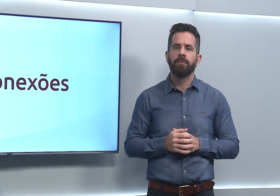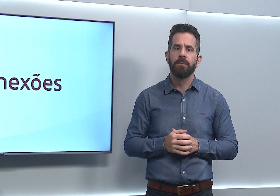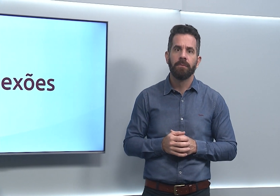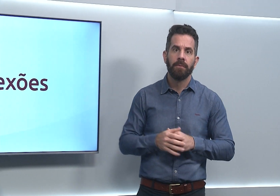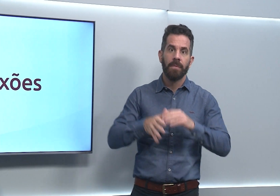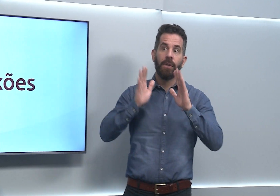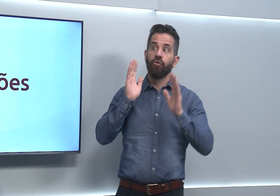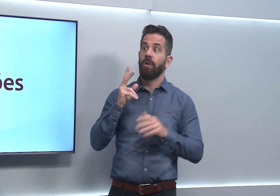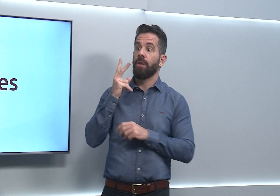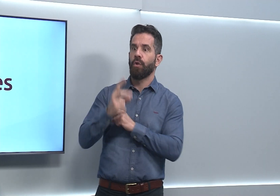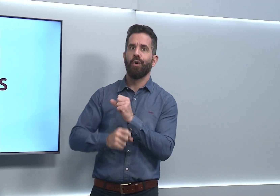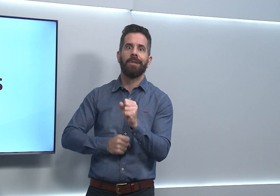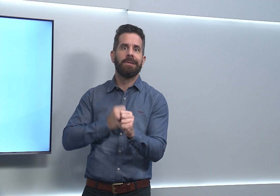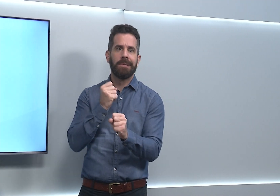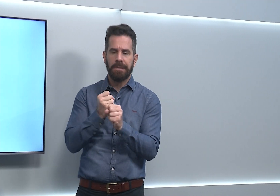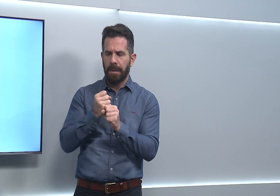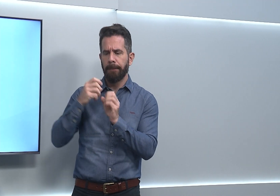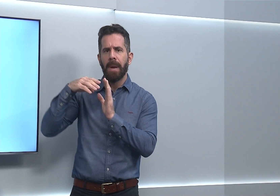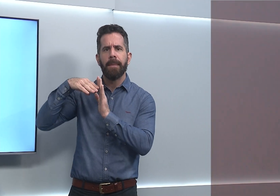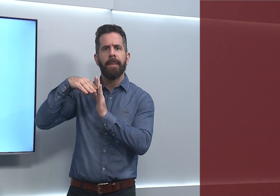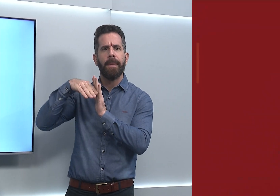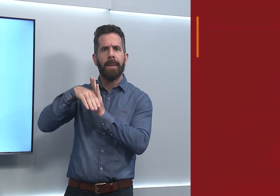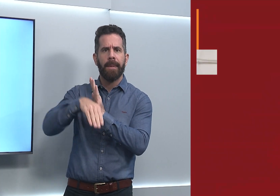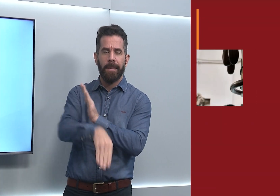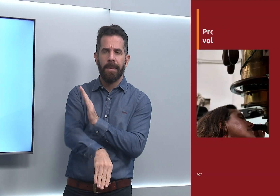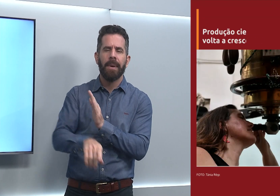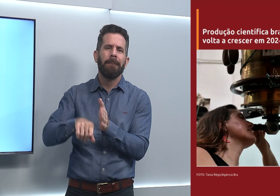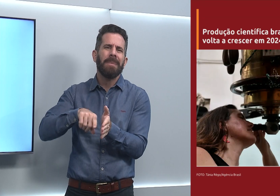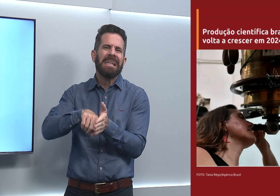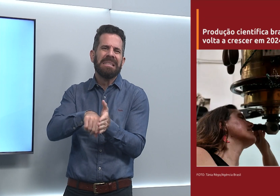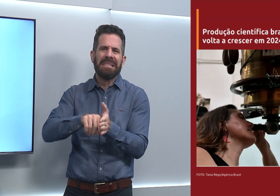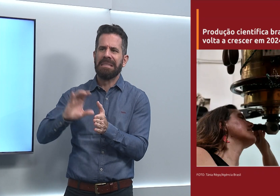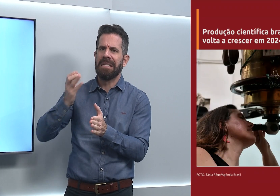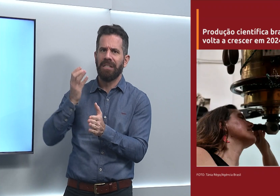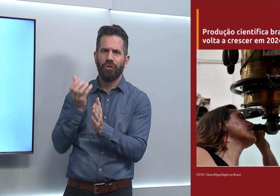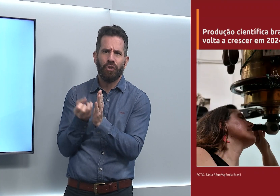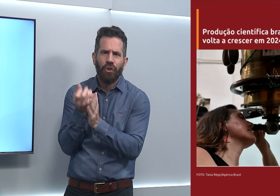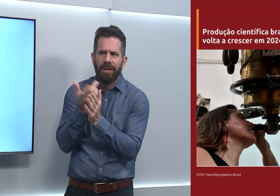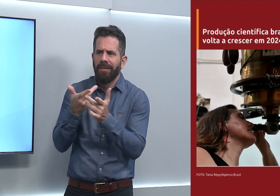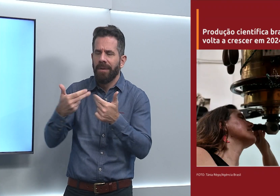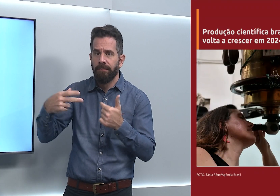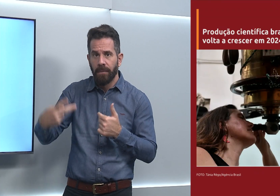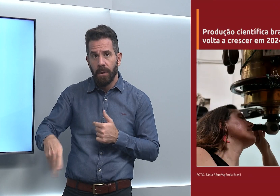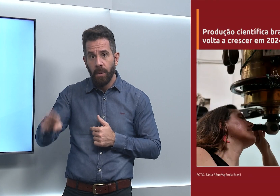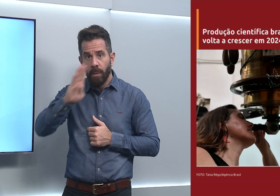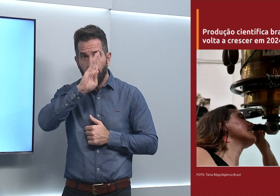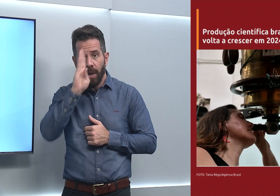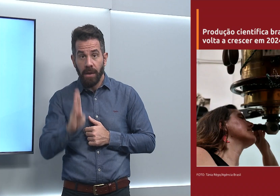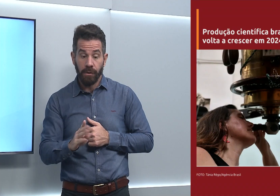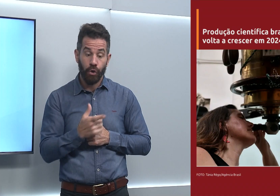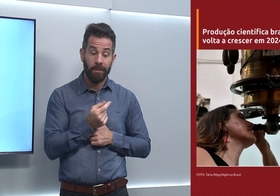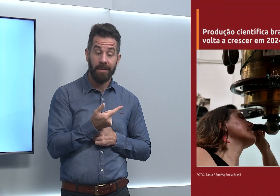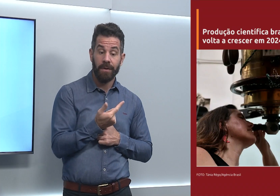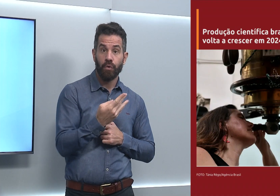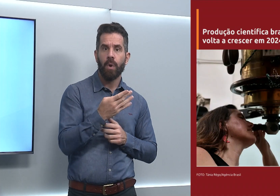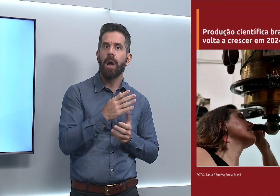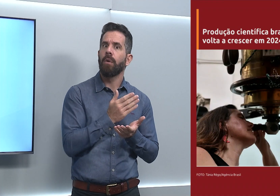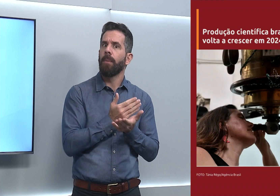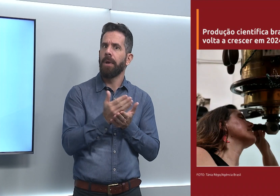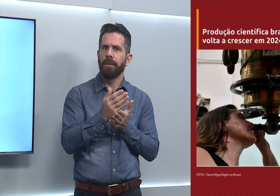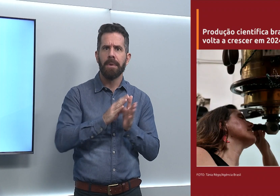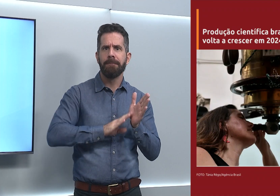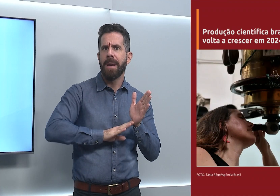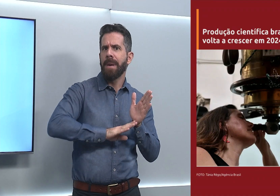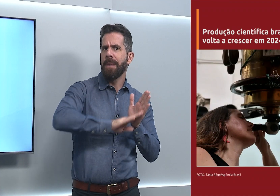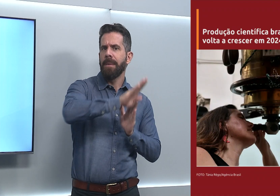Depois de 2 anos em queda, a produção científica brasileira voltou a crescer em 2024, com a publicação de mais